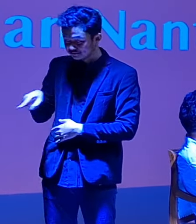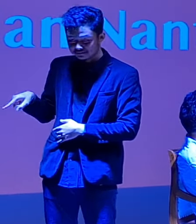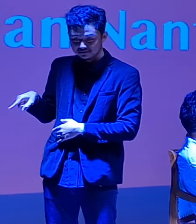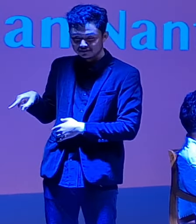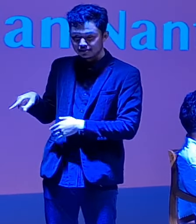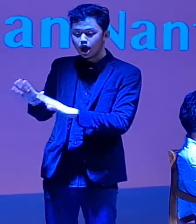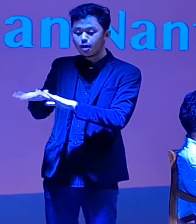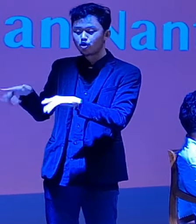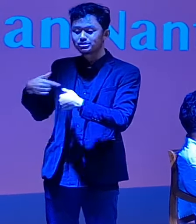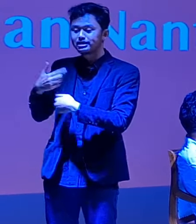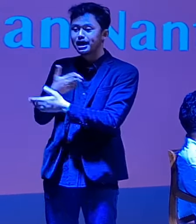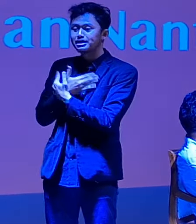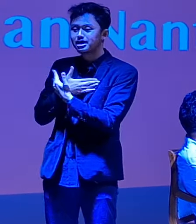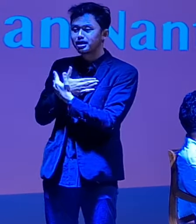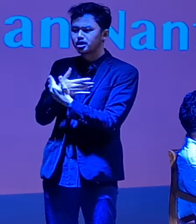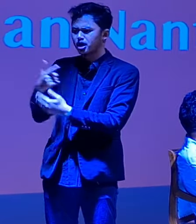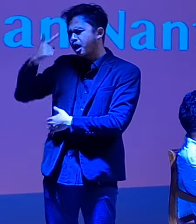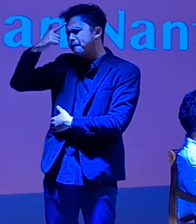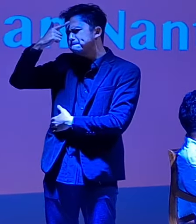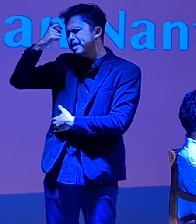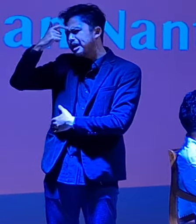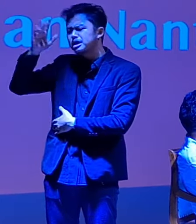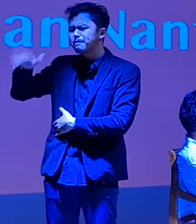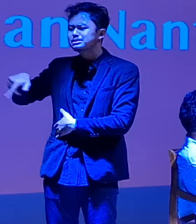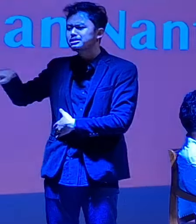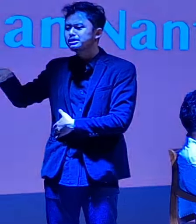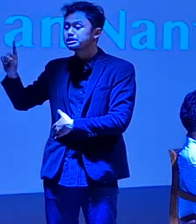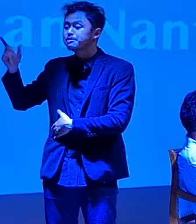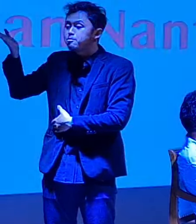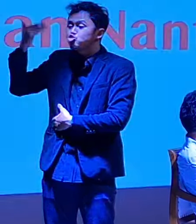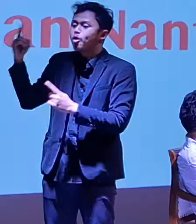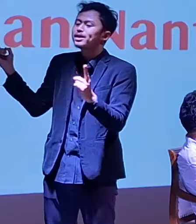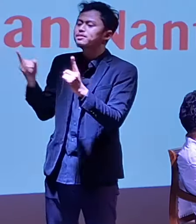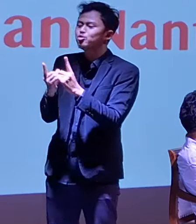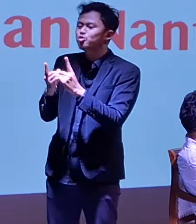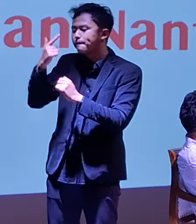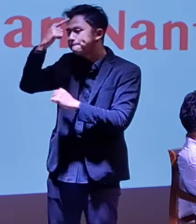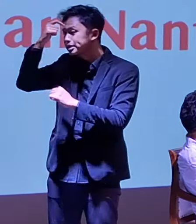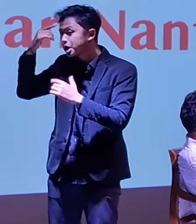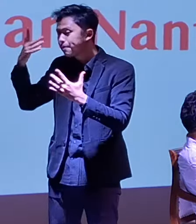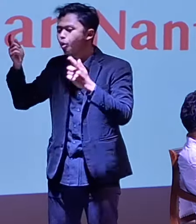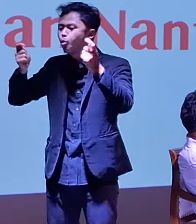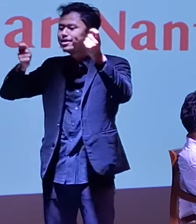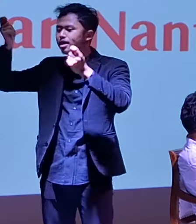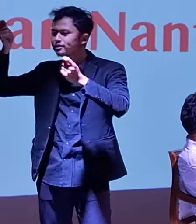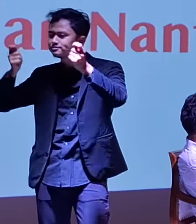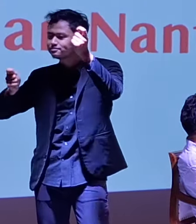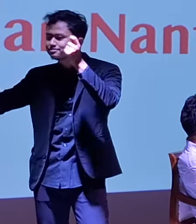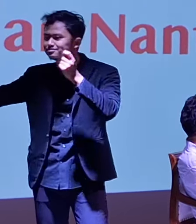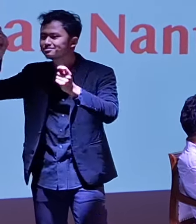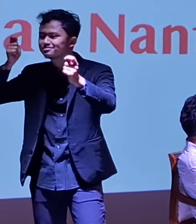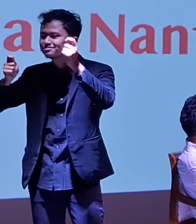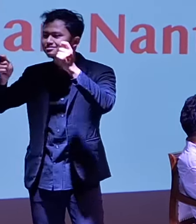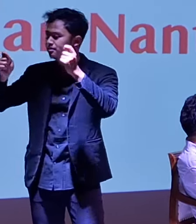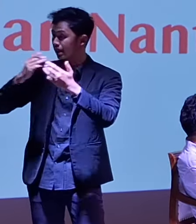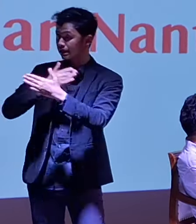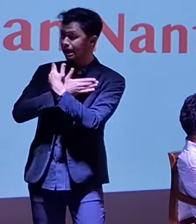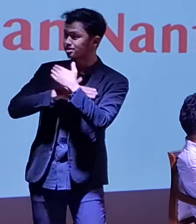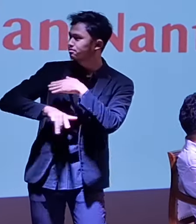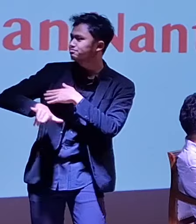yang anak Aceh itu, sampai sekarang dia masih belajar wayang. Dan dia mengembangkan dengan memberikan